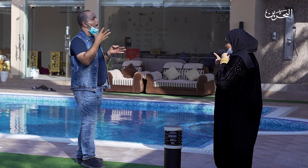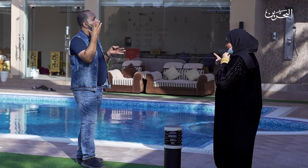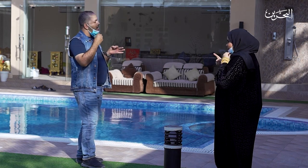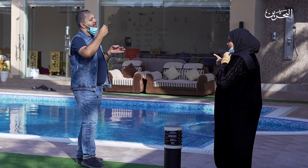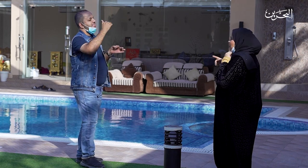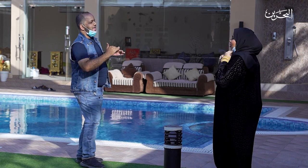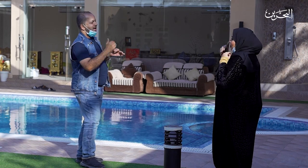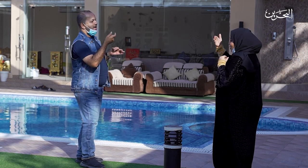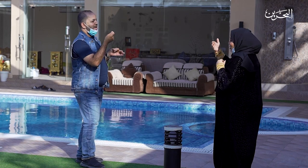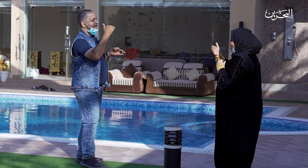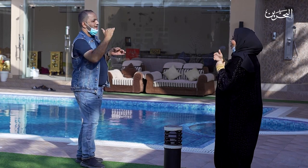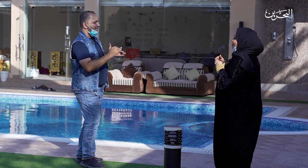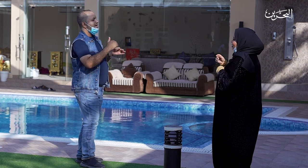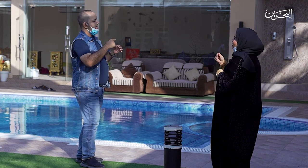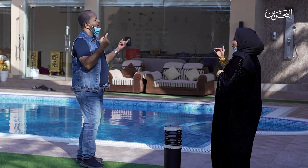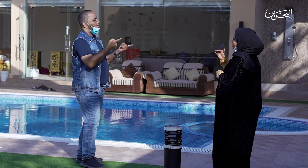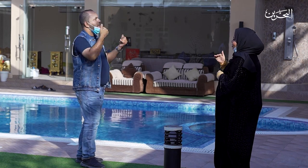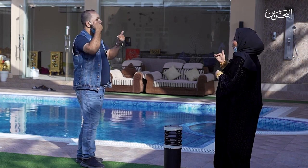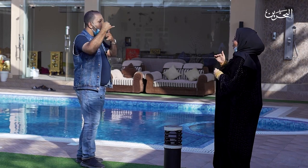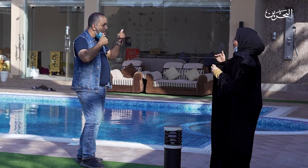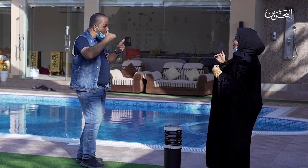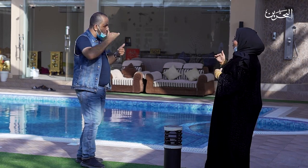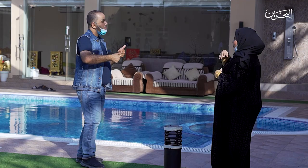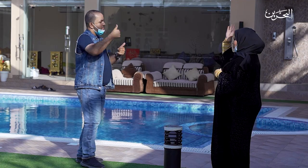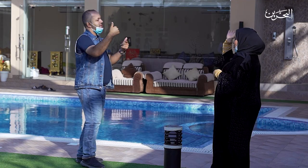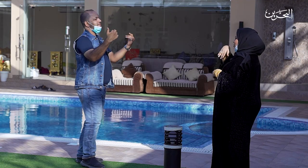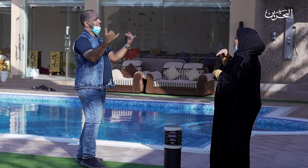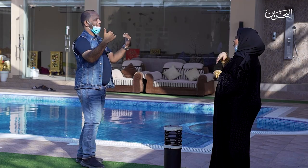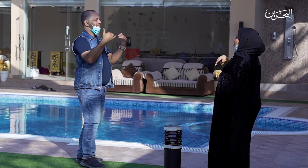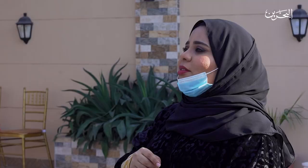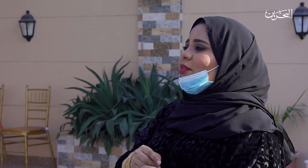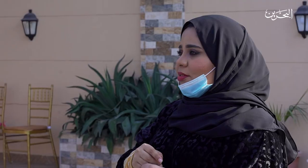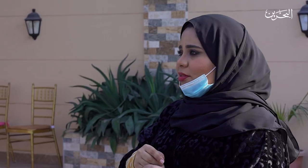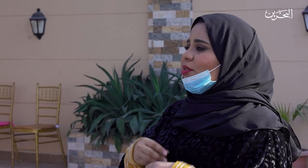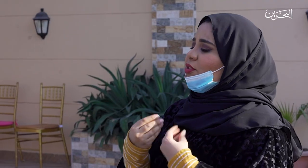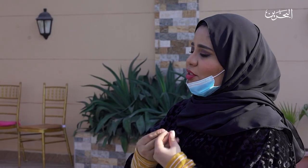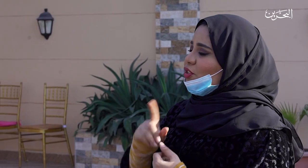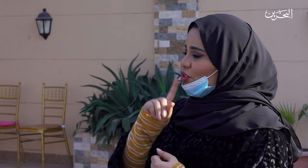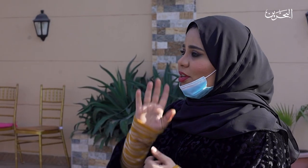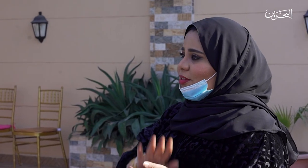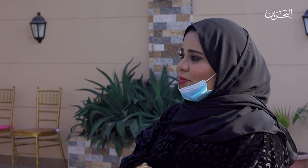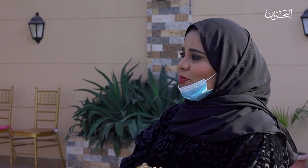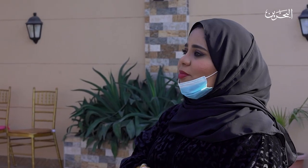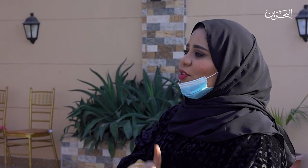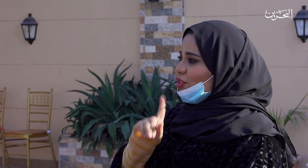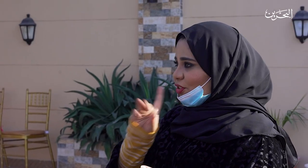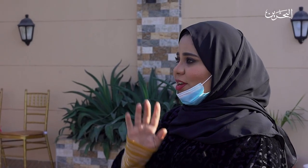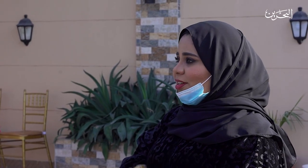من الاحتياجات الخاصة. ترافقنا في هذه الحلقة عبير سلوم، مدربة ومترجمة